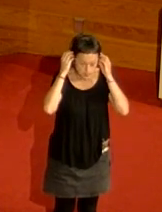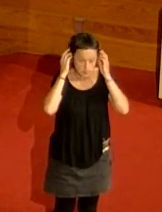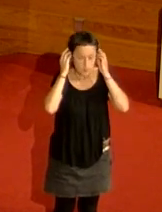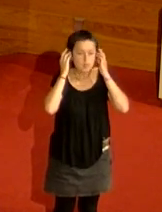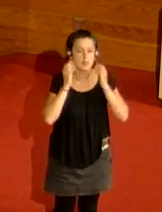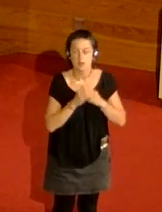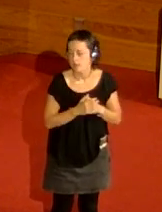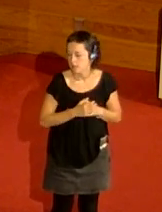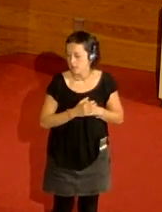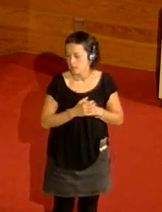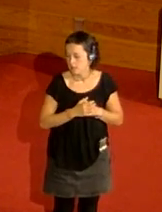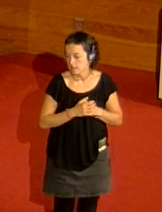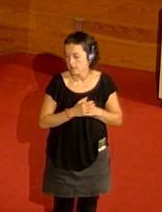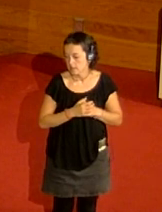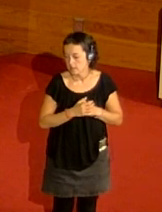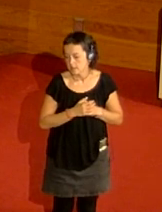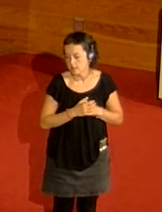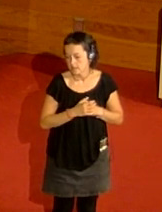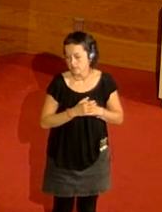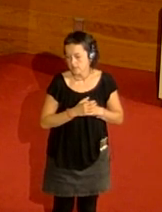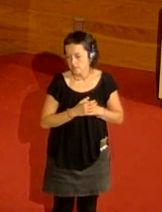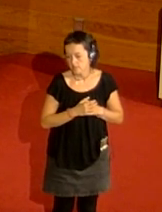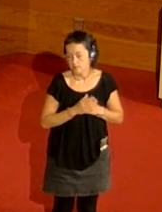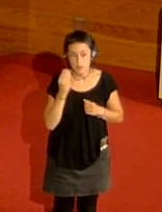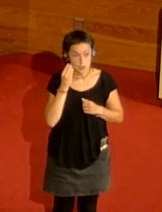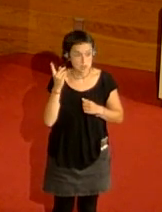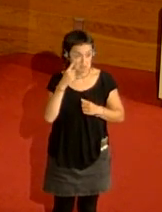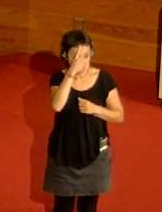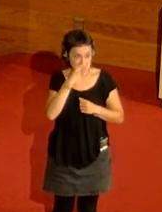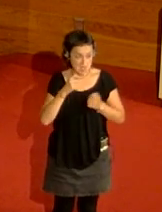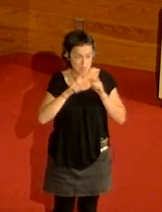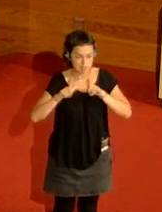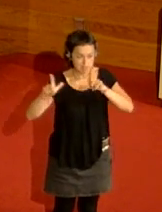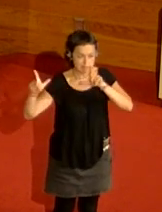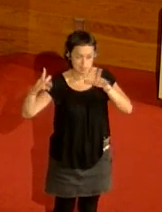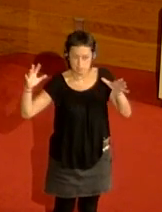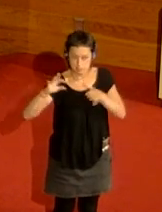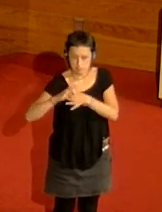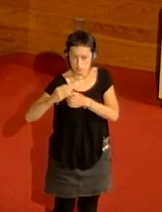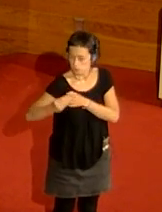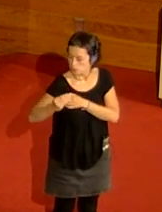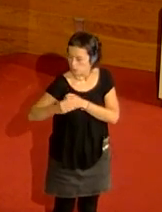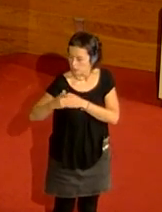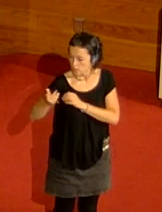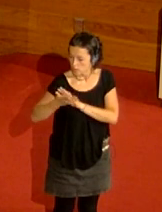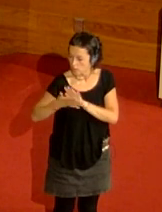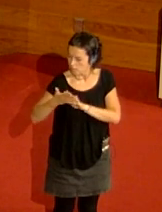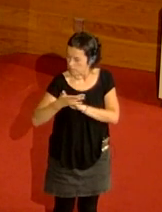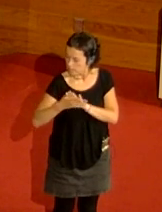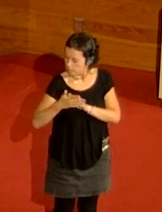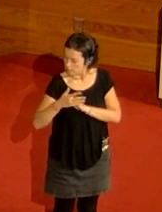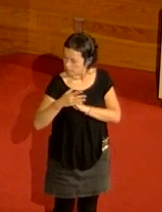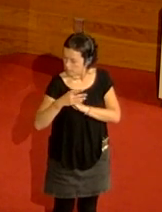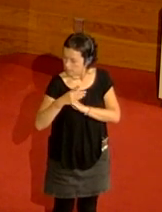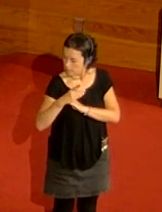ilustrada por esta e eh imagen que que Comenta deles cuando habla eh Cuando hablando sobre la